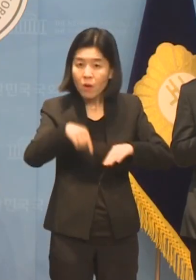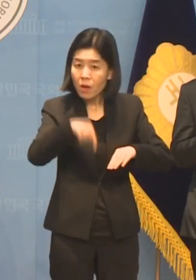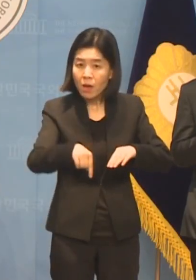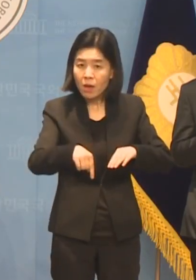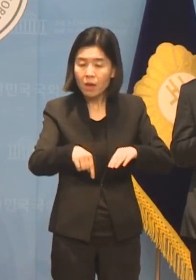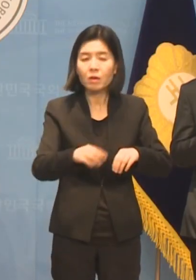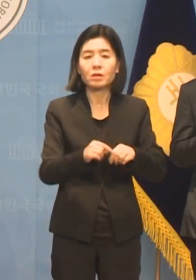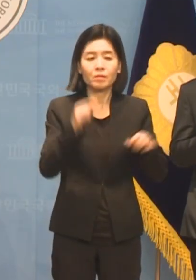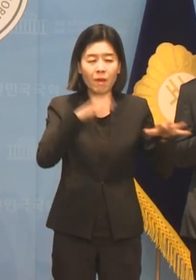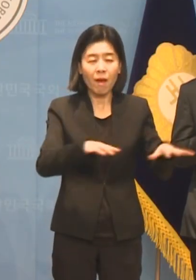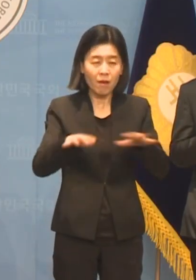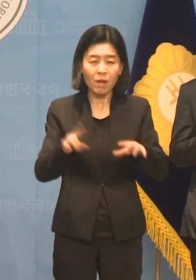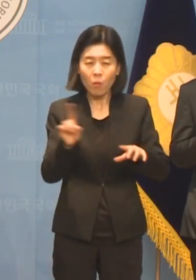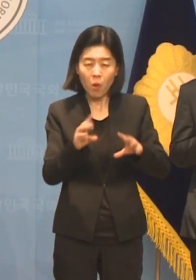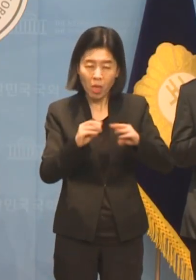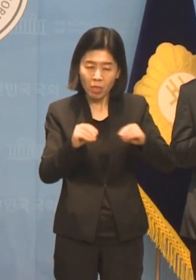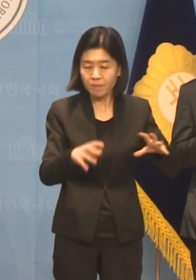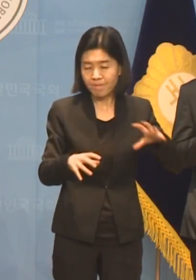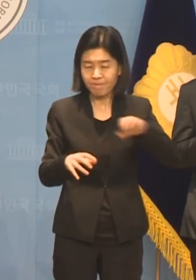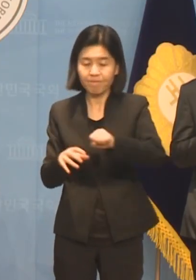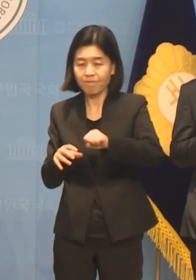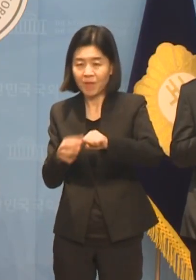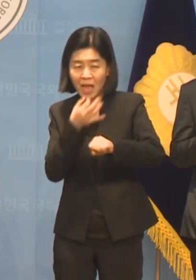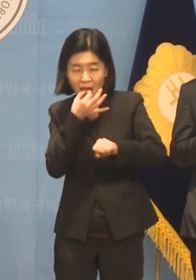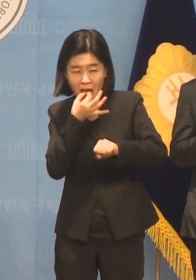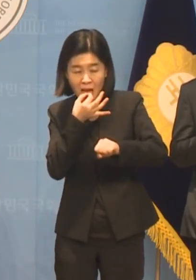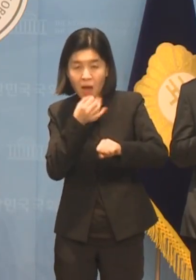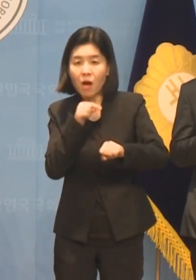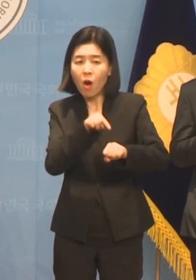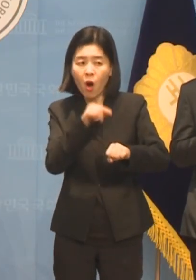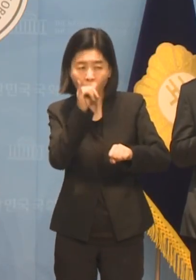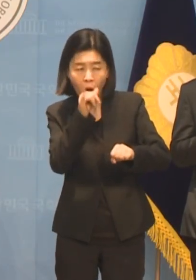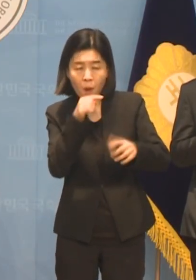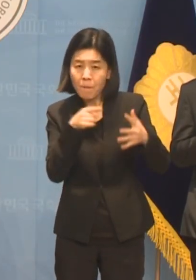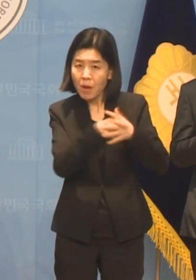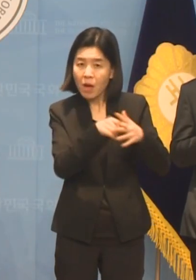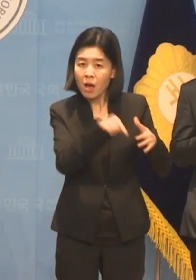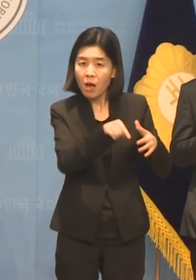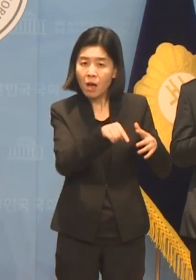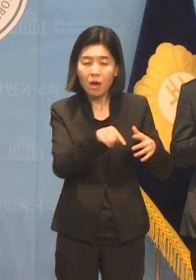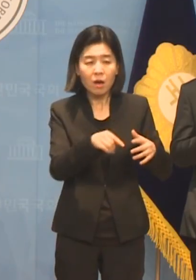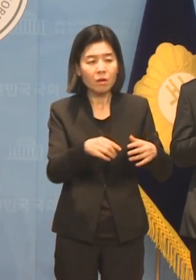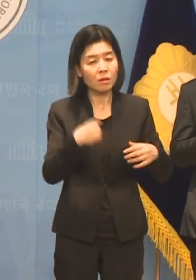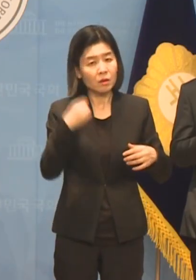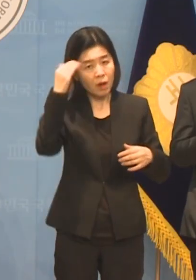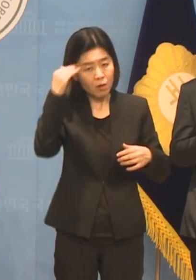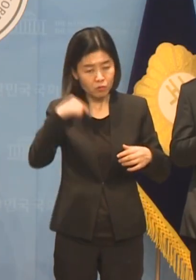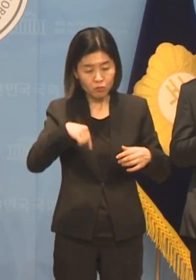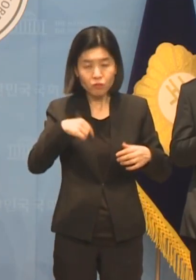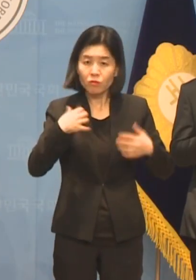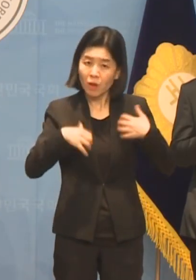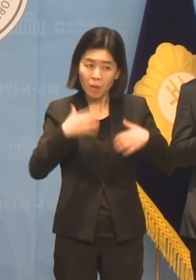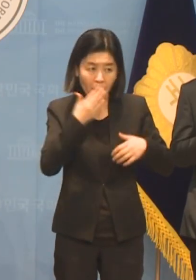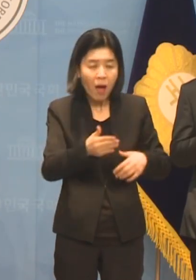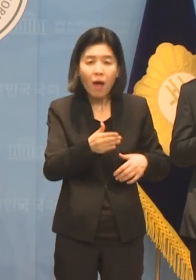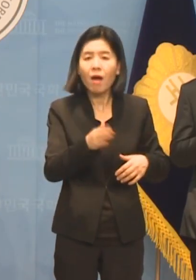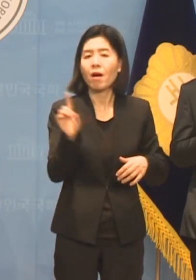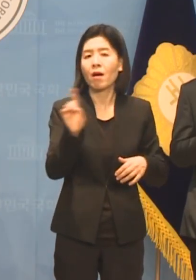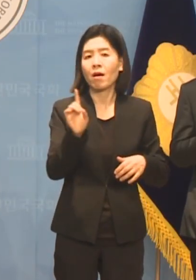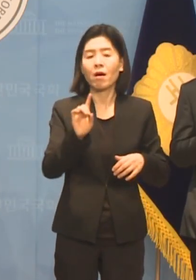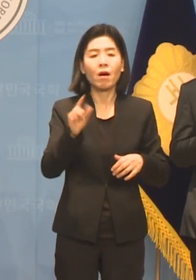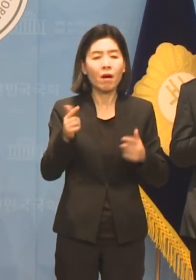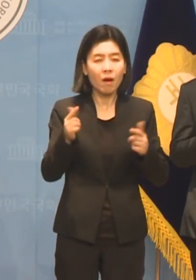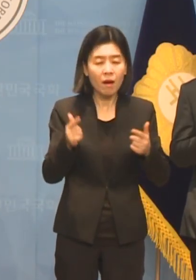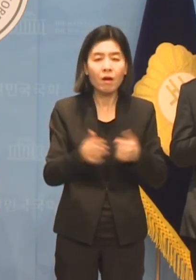침탈 야욕이 있는 국가 정상을 어느 나라 국민들이 환영을 할 수 있겠습니까?